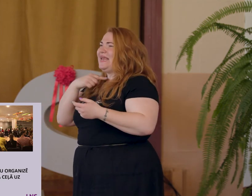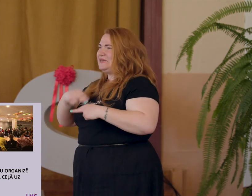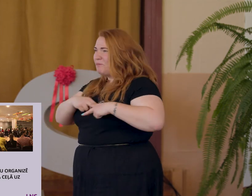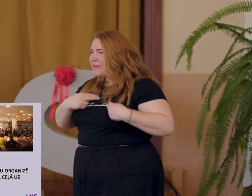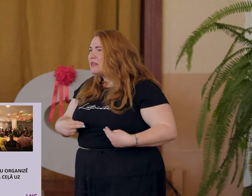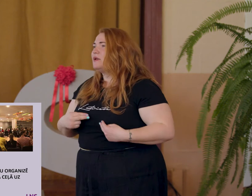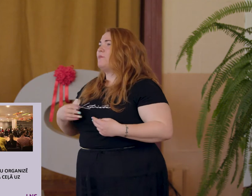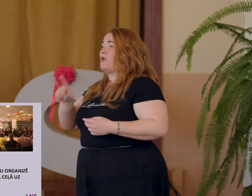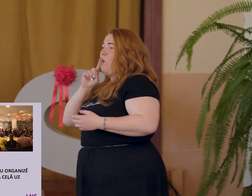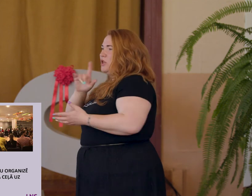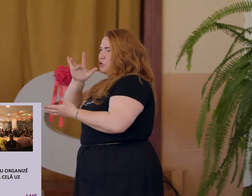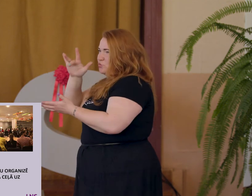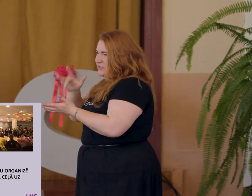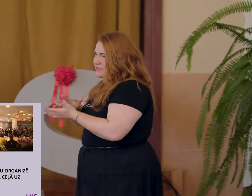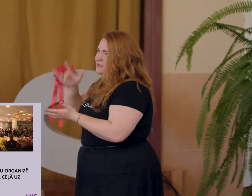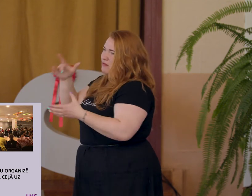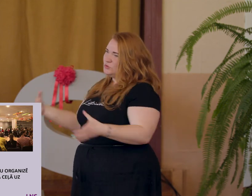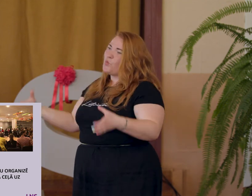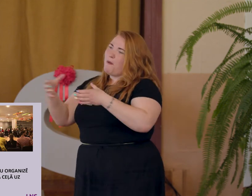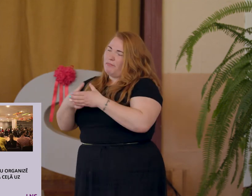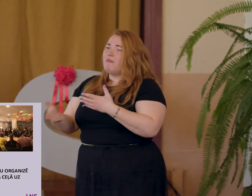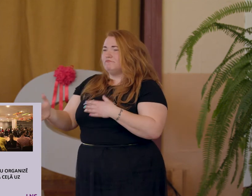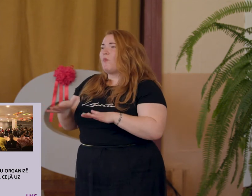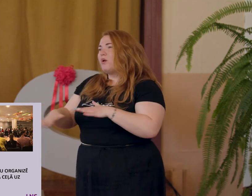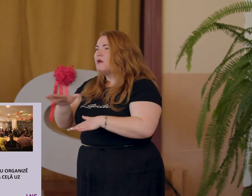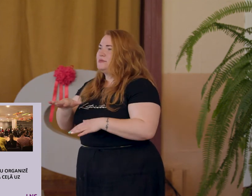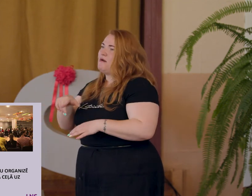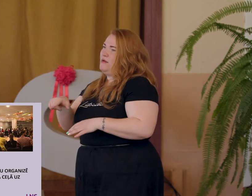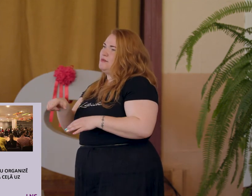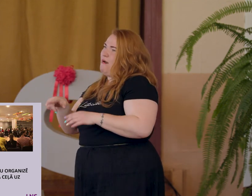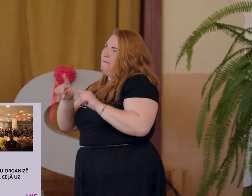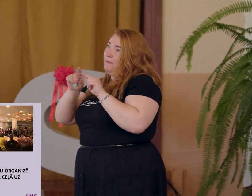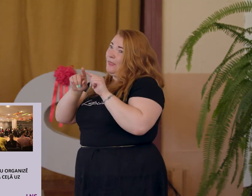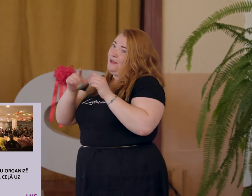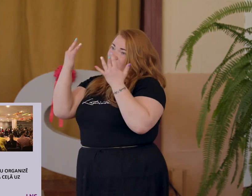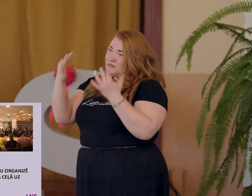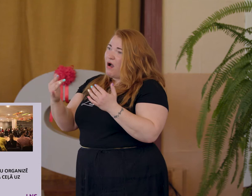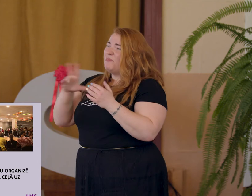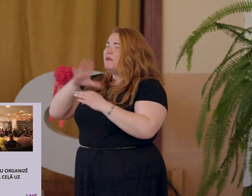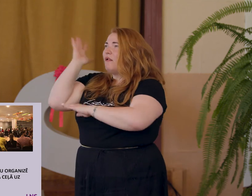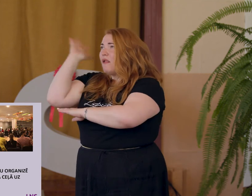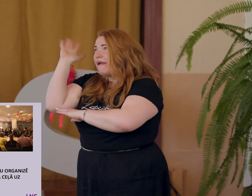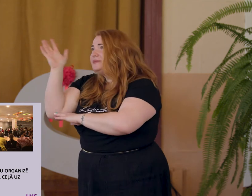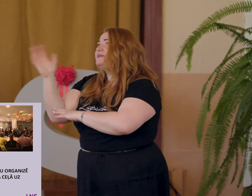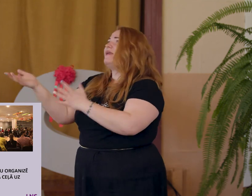vienlīdz Rīgas biedrību, Latvijas nedzirdīgo un jauniešu centru. Kopsadarbību organizējam, tas pasākums